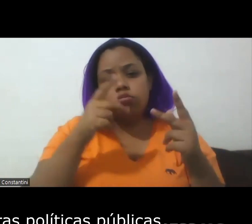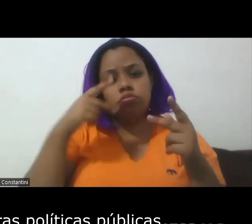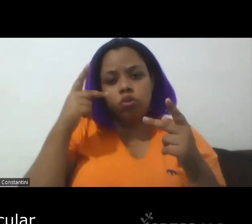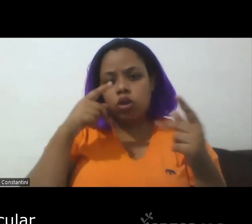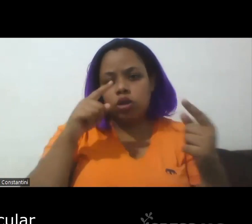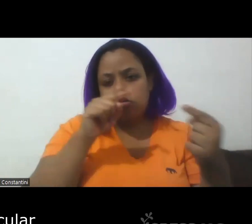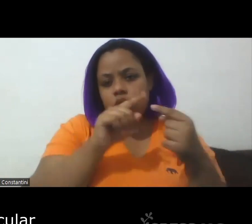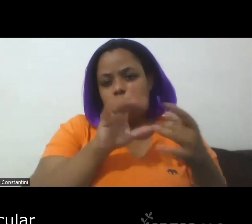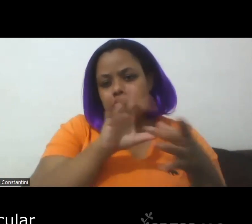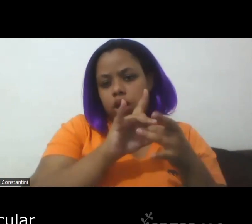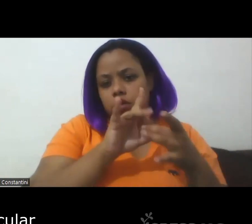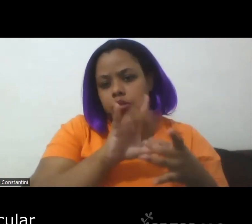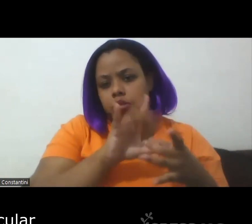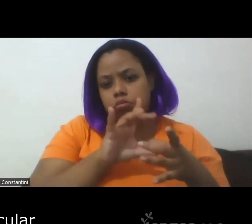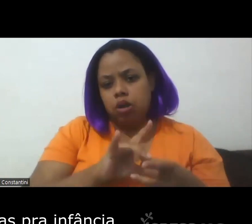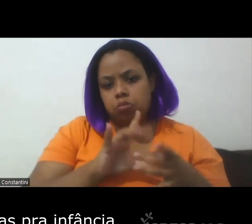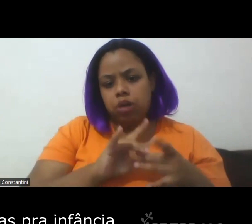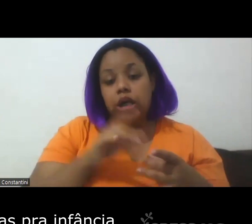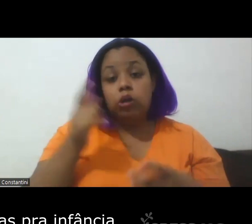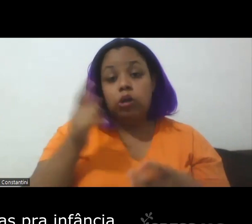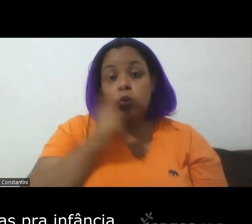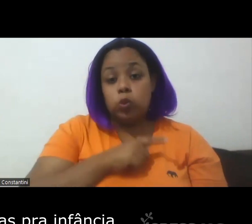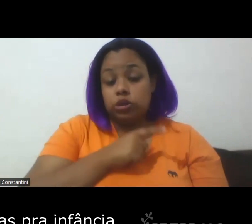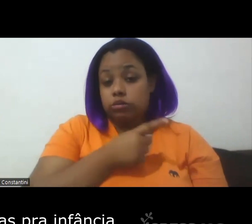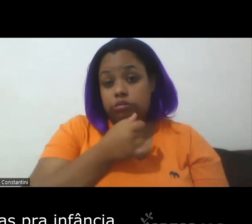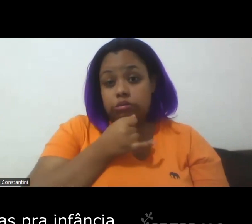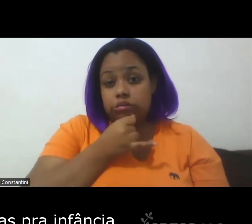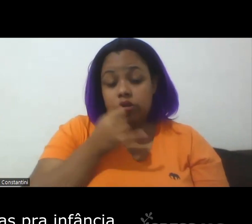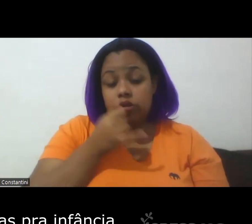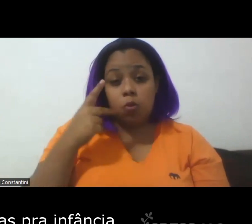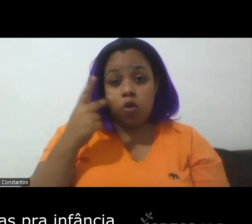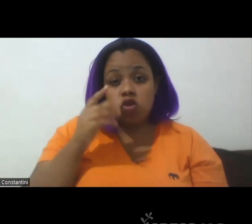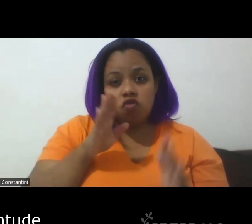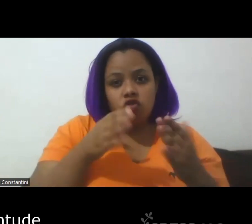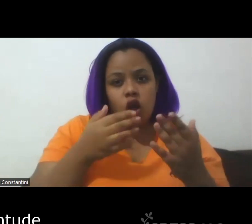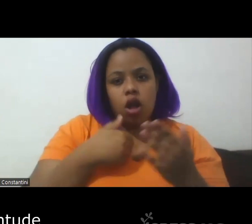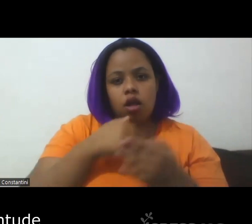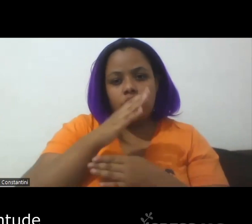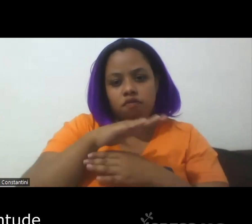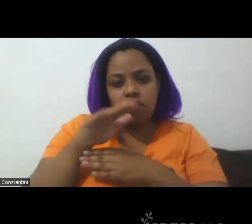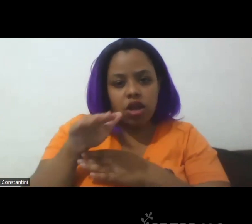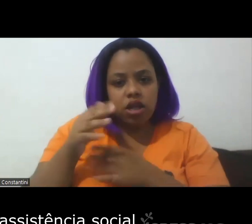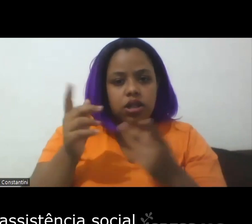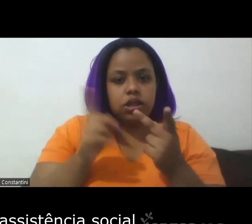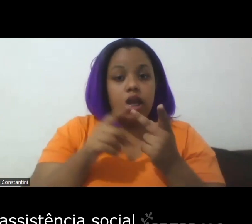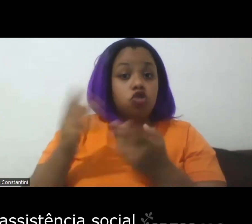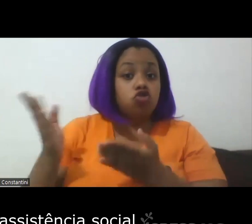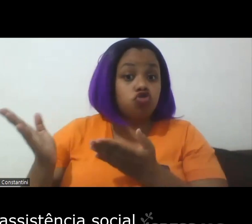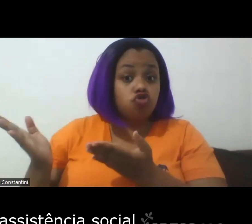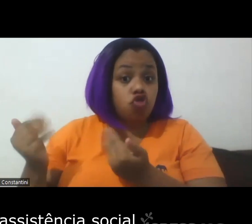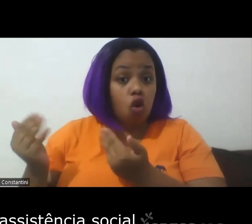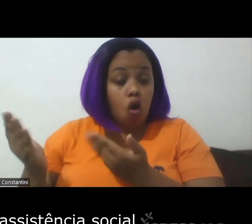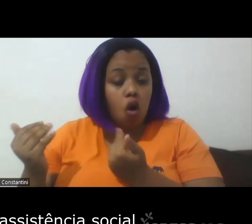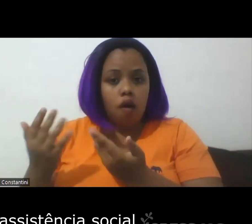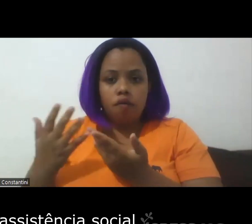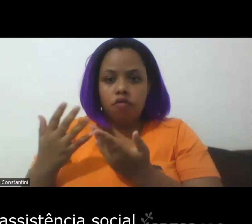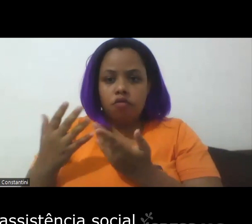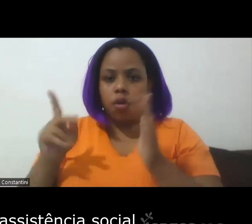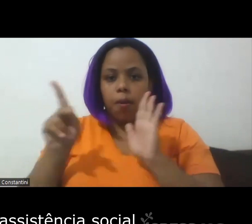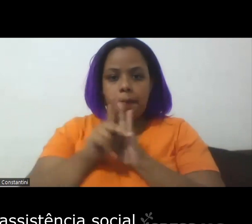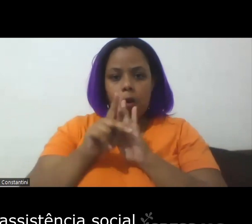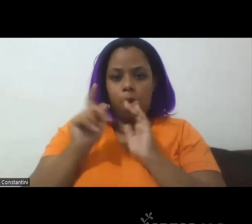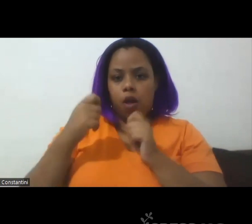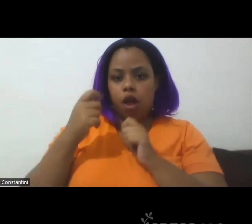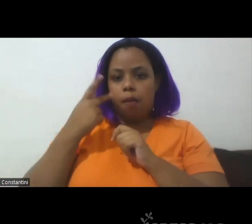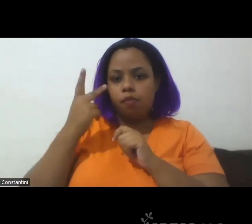públicas, em particular as políticas voltadas para a infância, para a juventude, a própria política de assistência